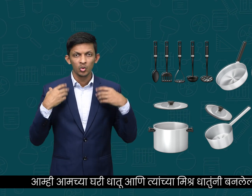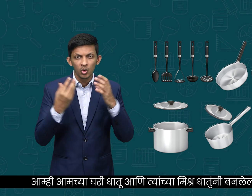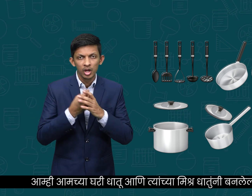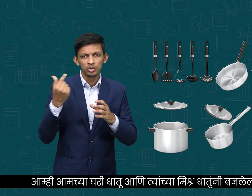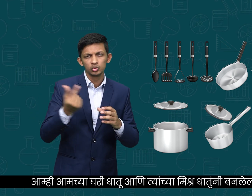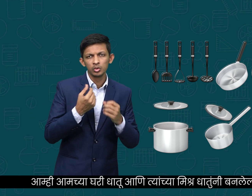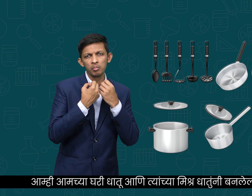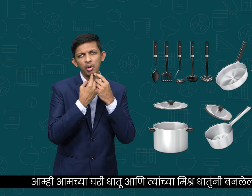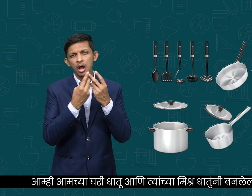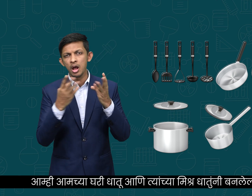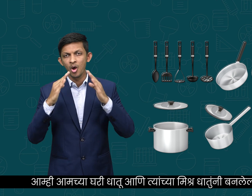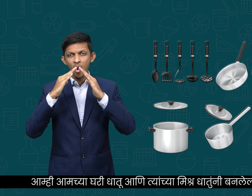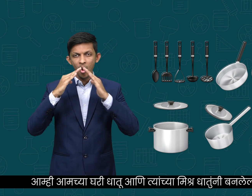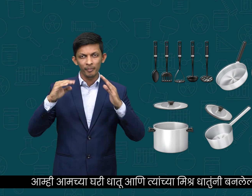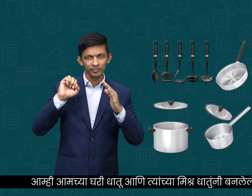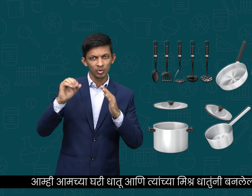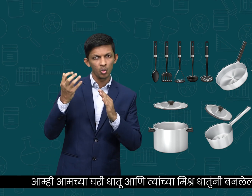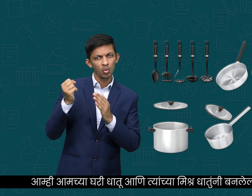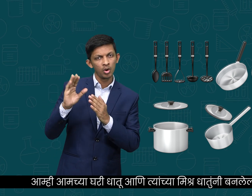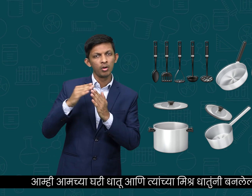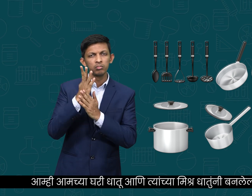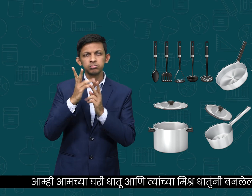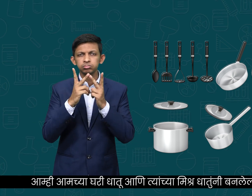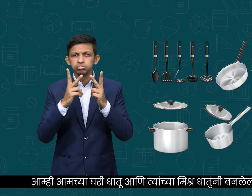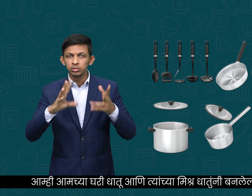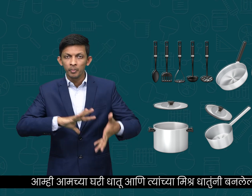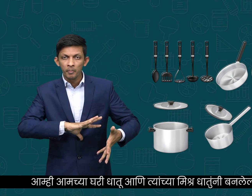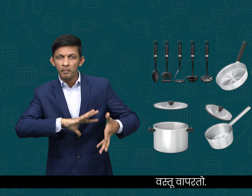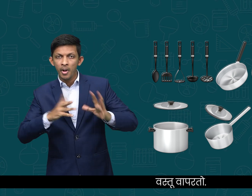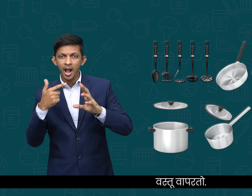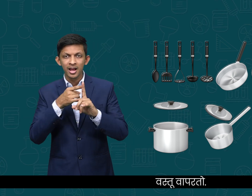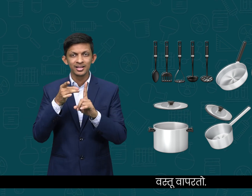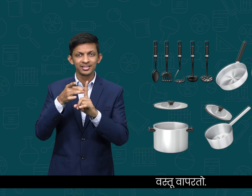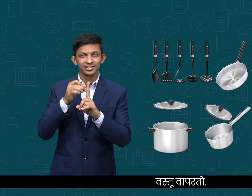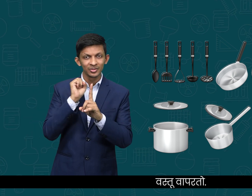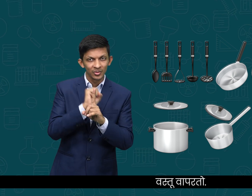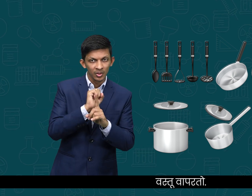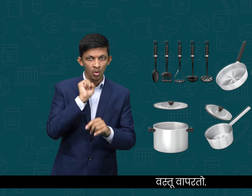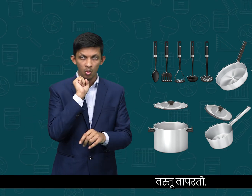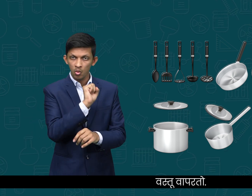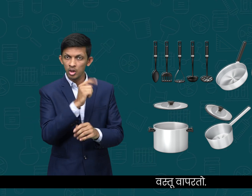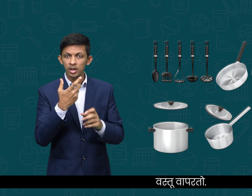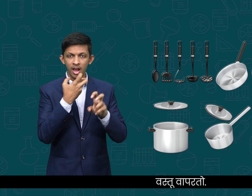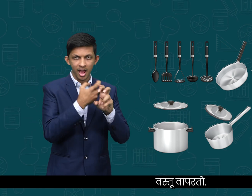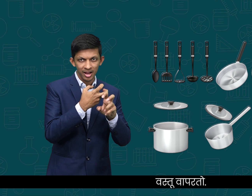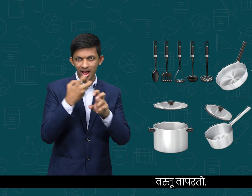आम्ही आमच्या घरी धातू आणि त्यांच्या मिश्र धातूंनी बनवलेल्या अनेक गृहोपयोगी वस्तू वापरतो.